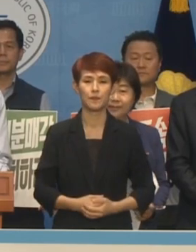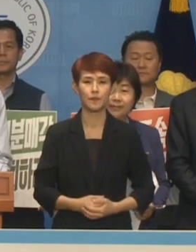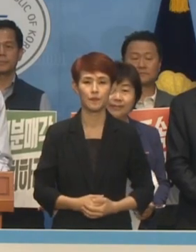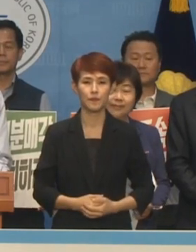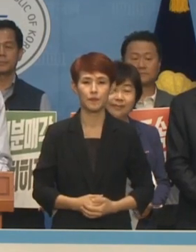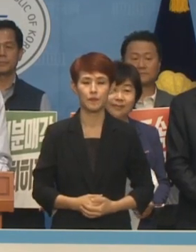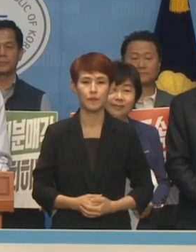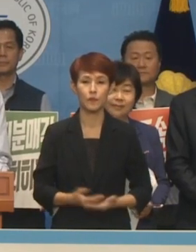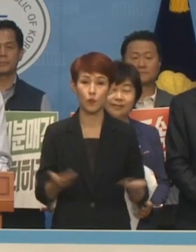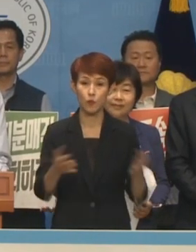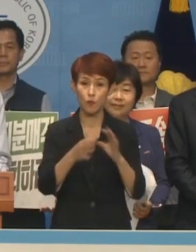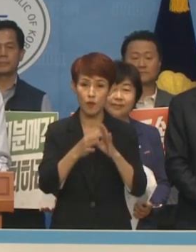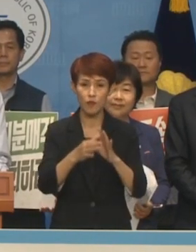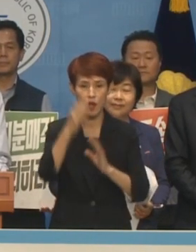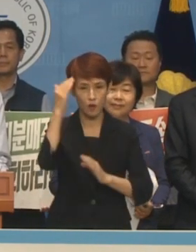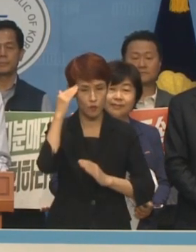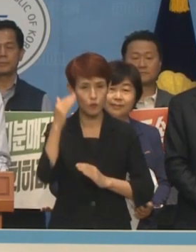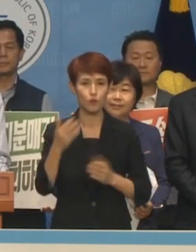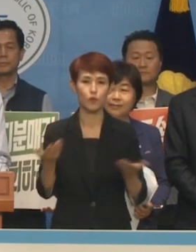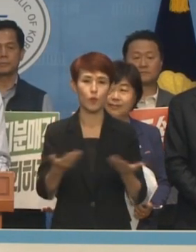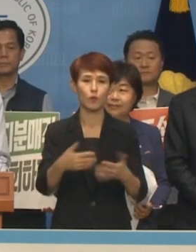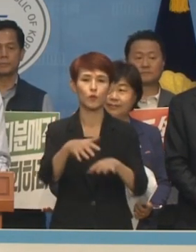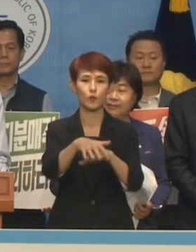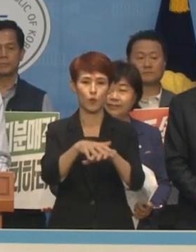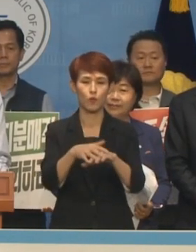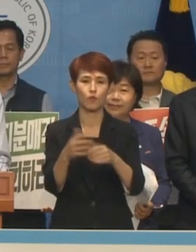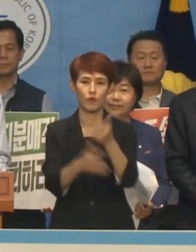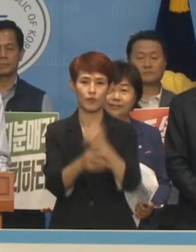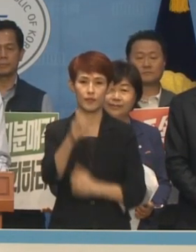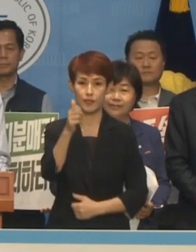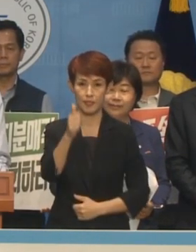다음은 노동계입니다. 한국노총 김동명 위원장님,